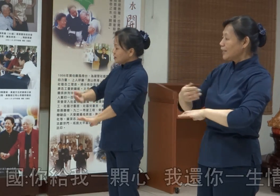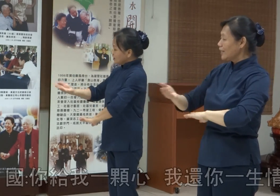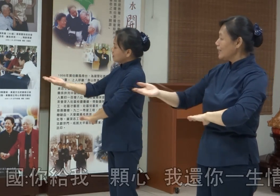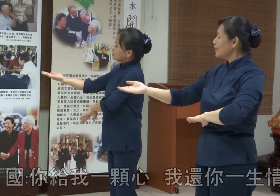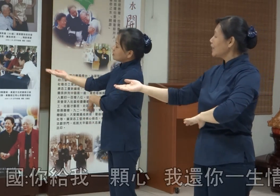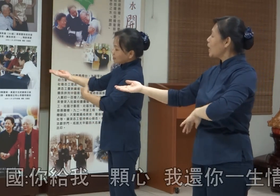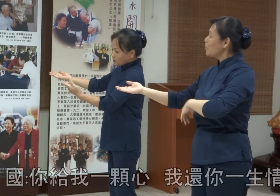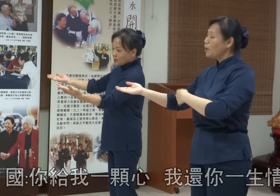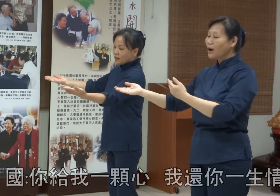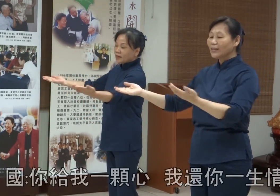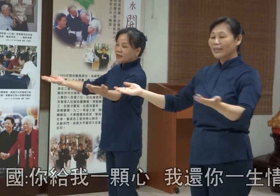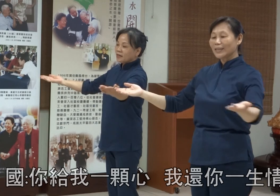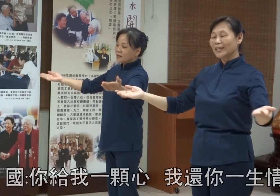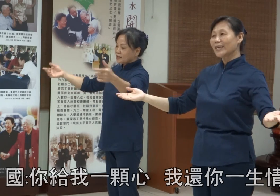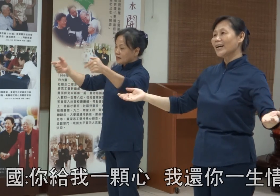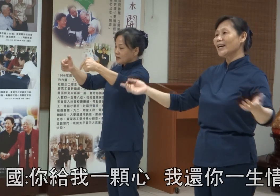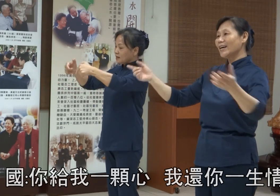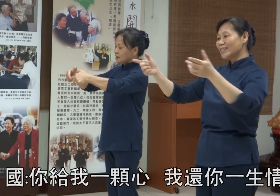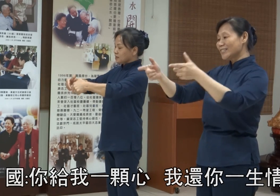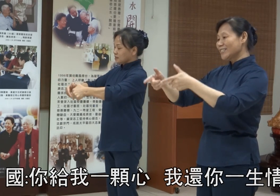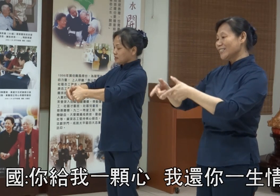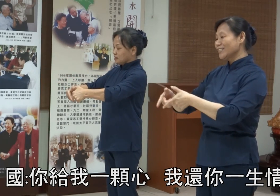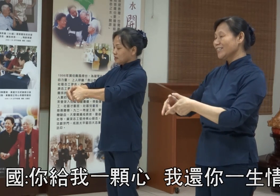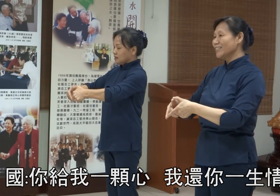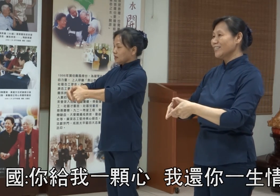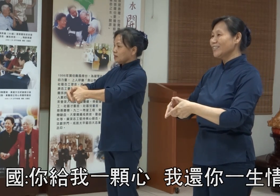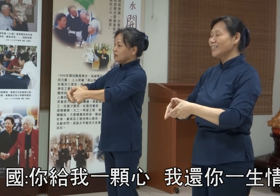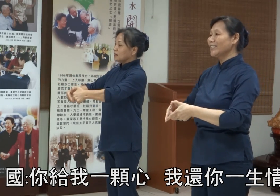缘。你给我一颗心，